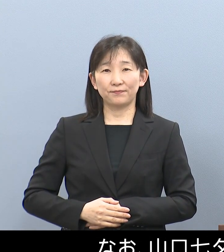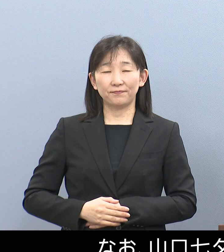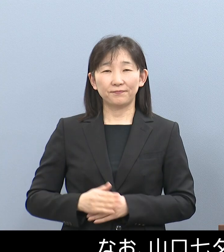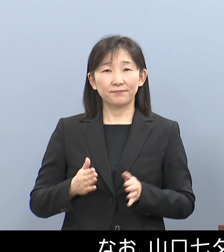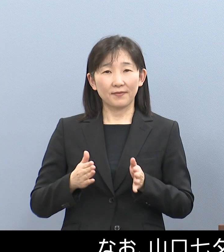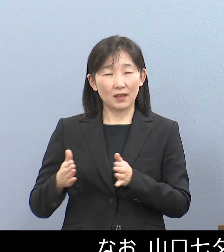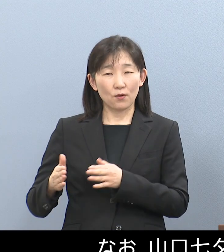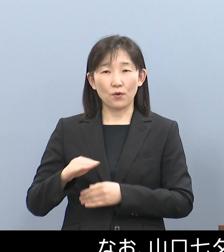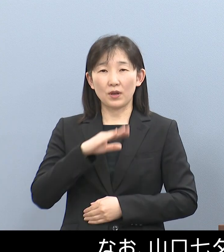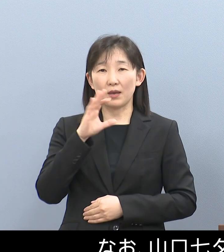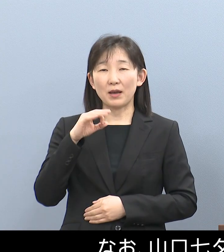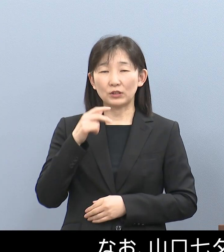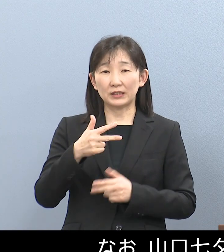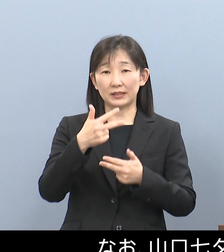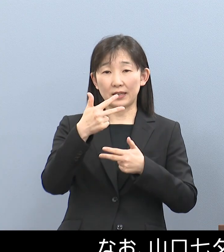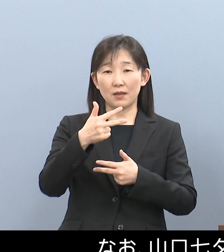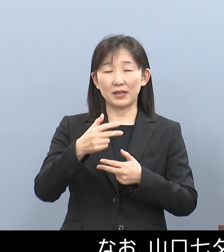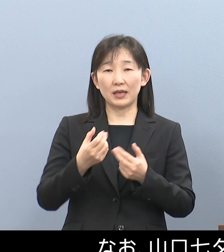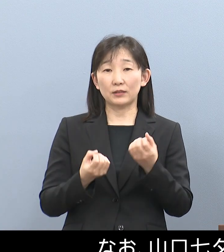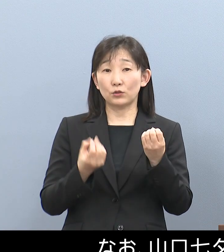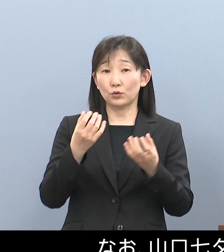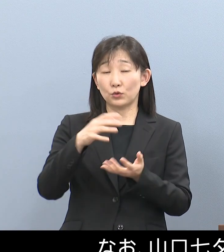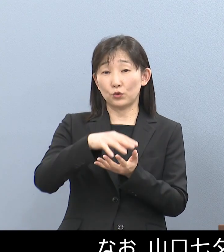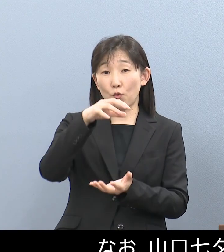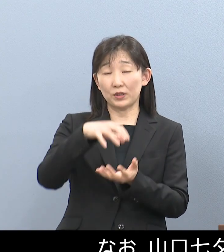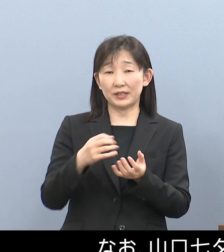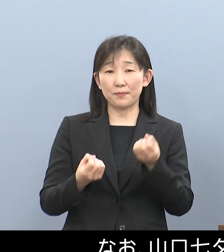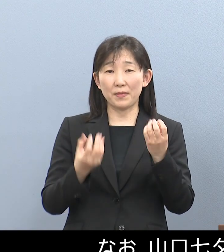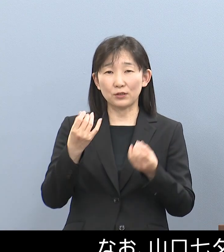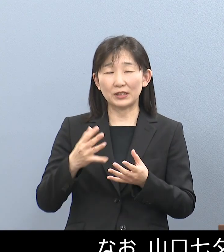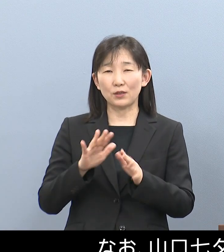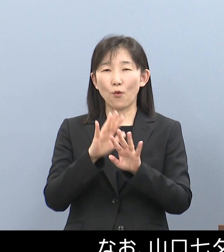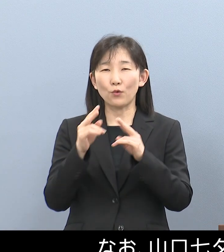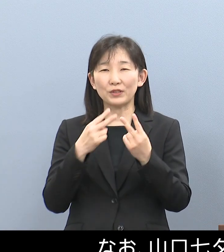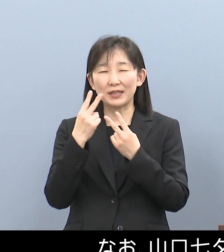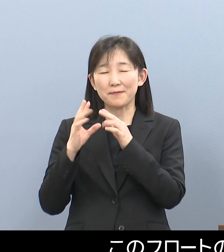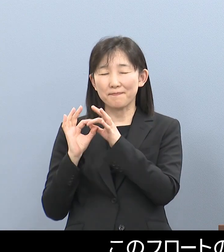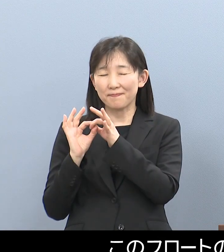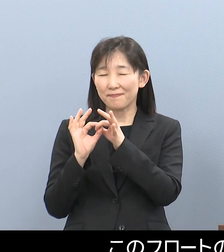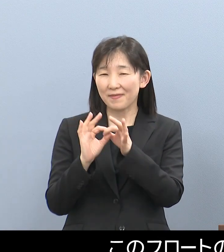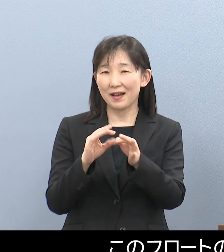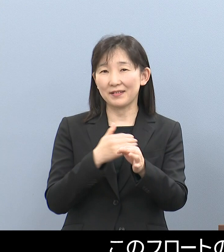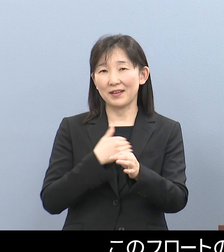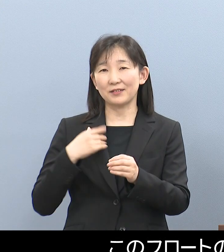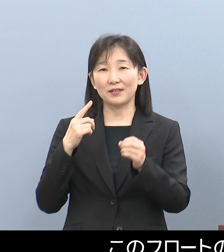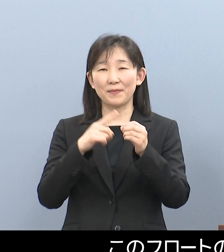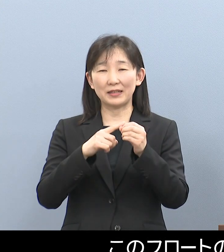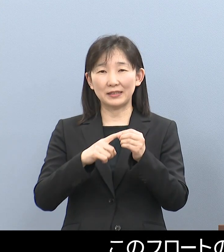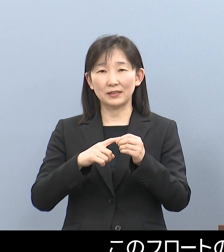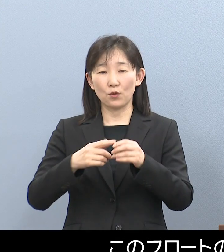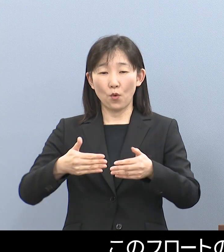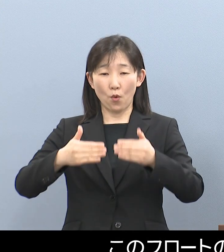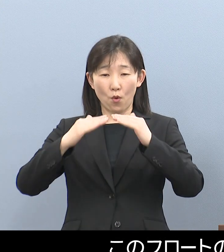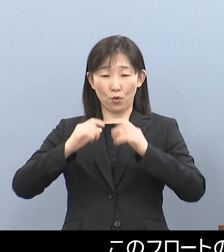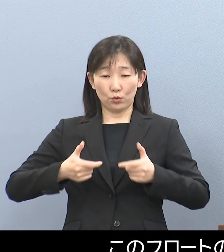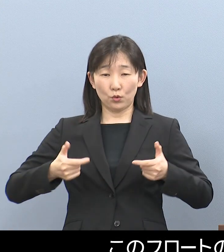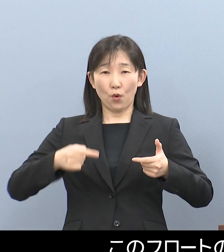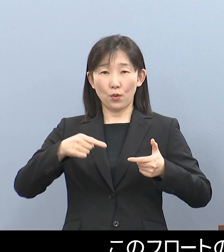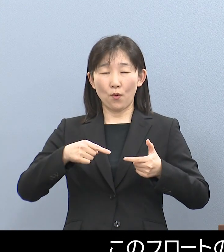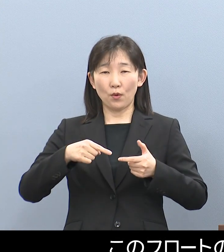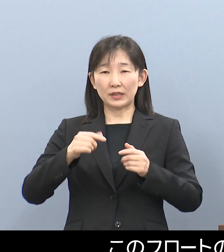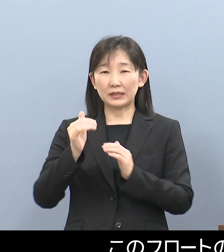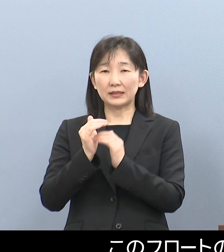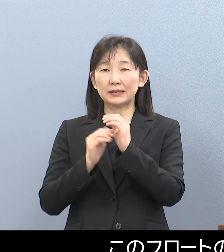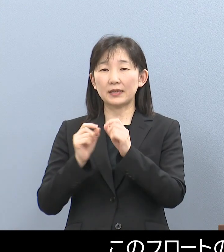なお山口七夕提灯祭りの雰囲気がお伝えできますようにこのフロートの柵に笹竹をく